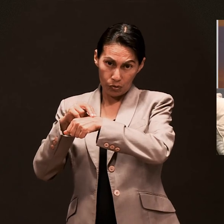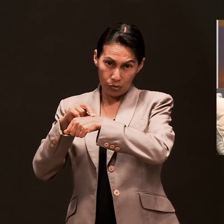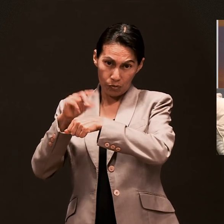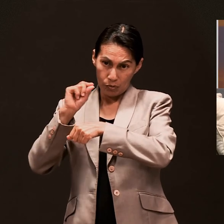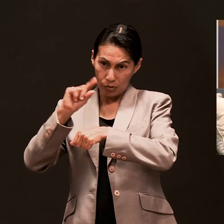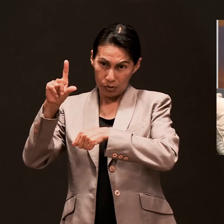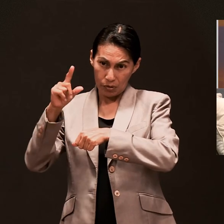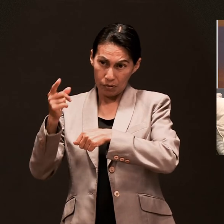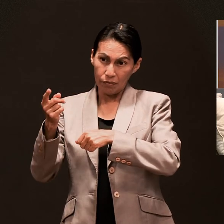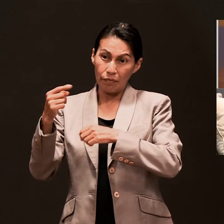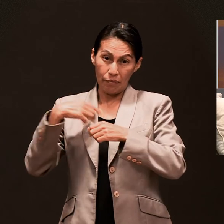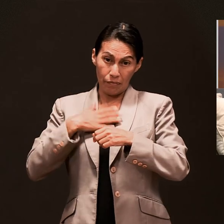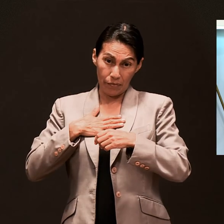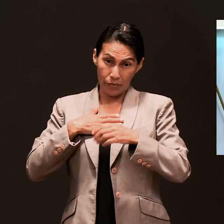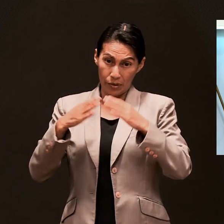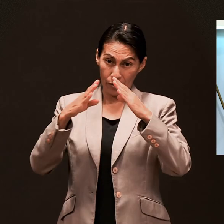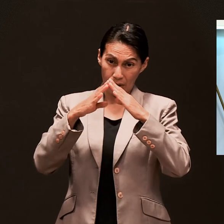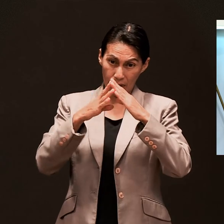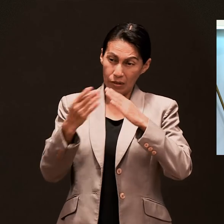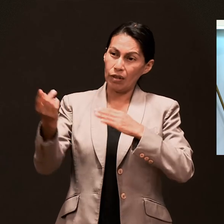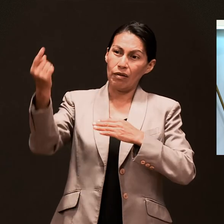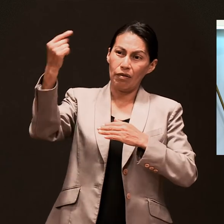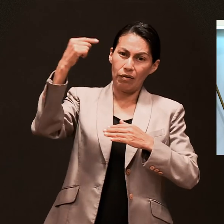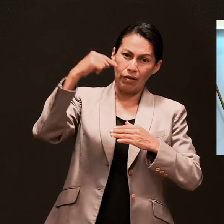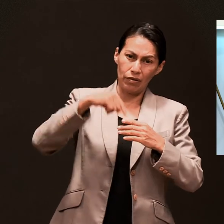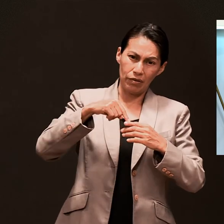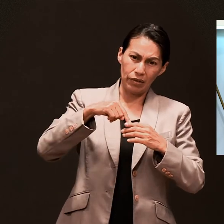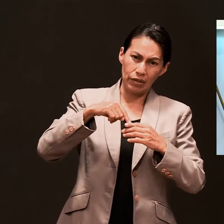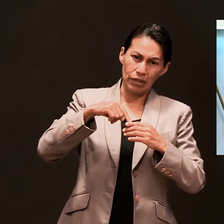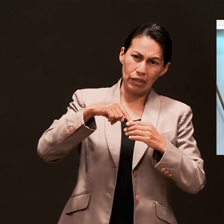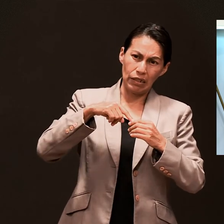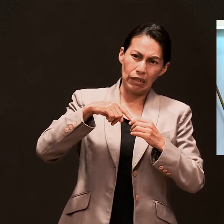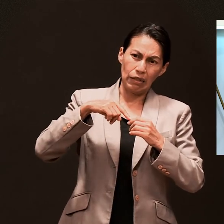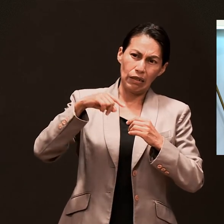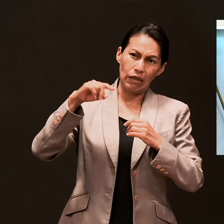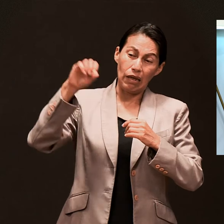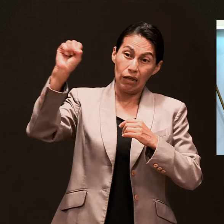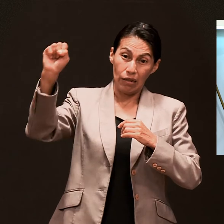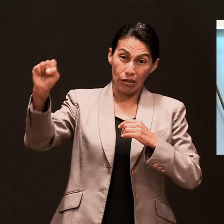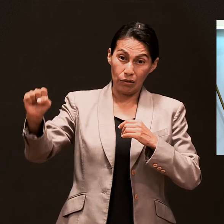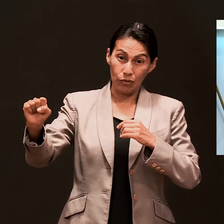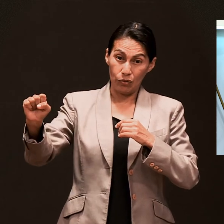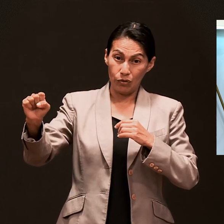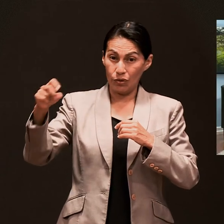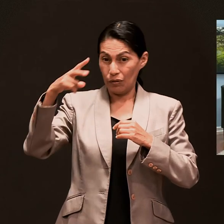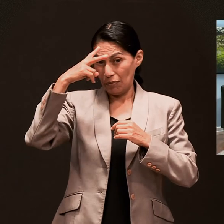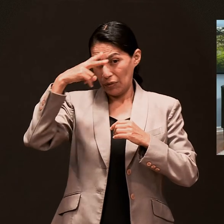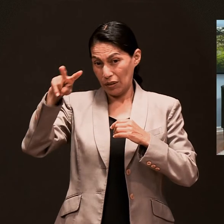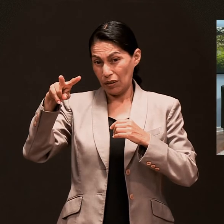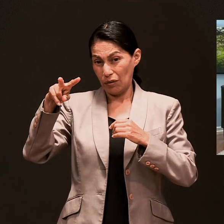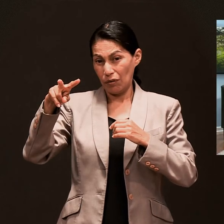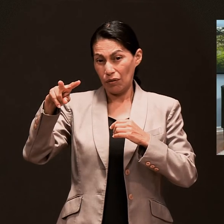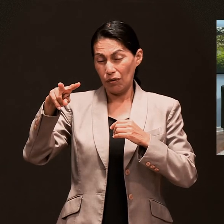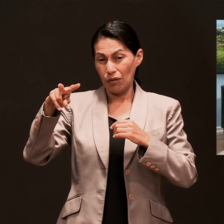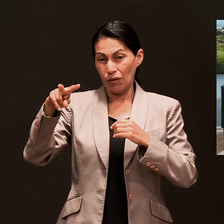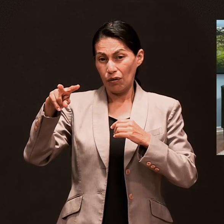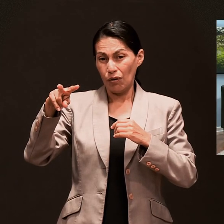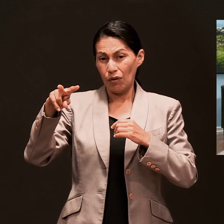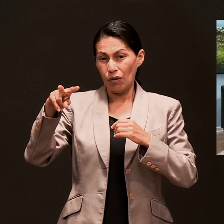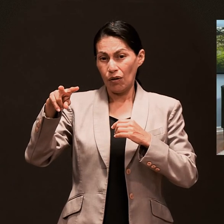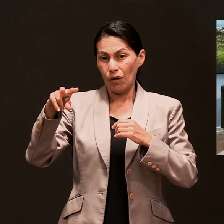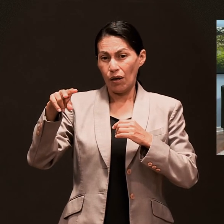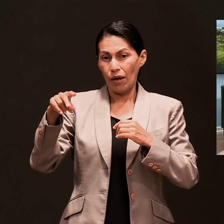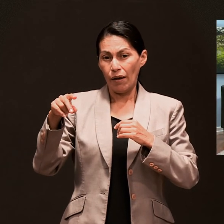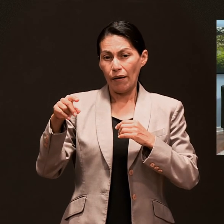la casa al departamento donde habitamos desde el sur de la Ciudad de México hasta el norte